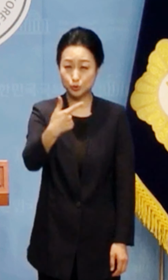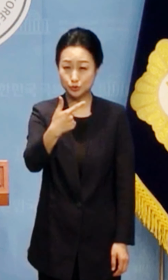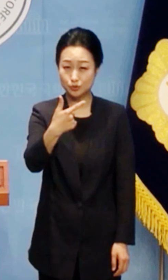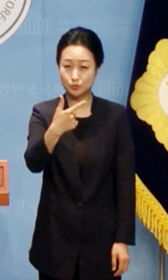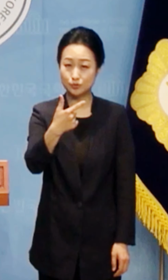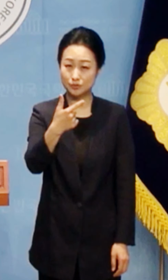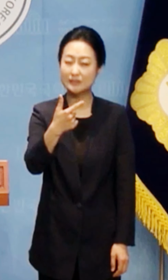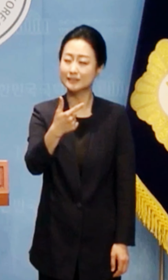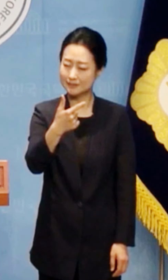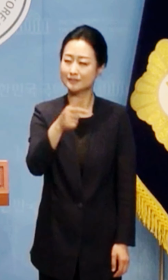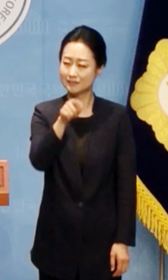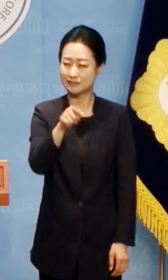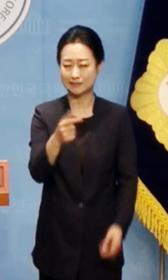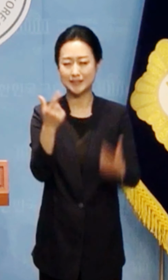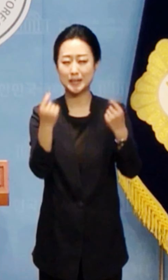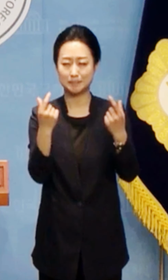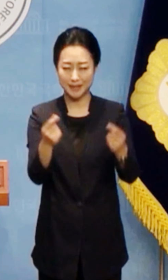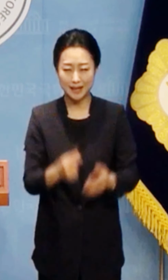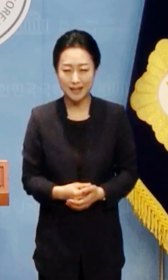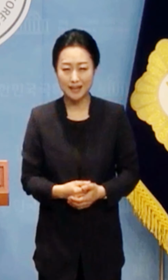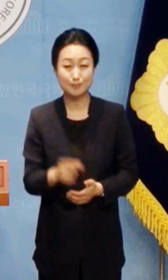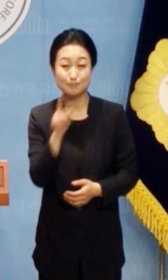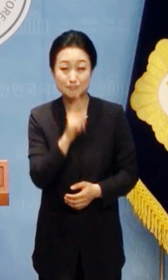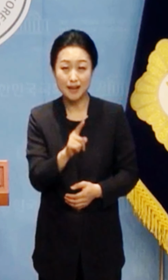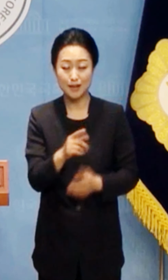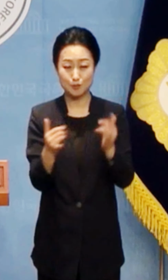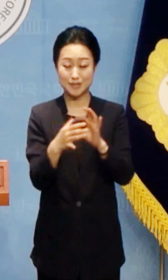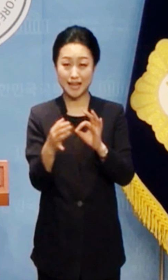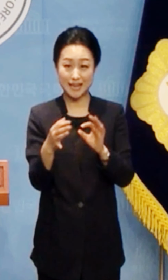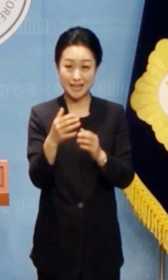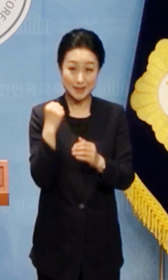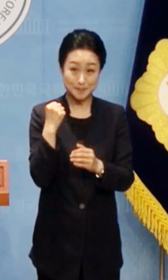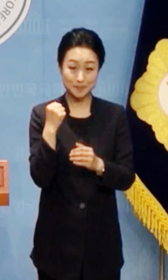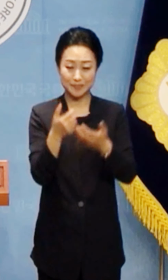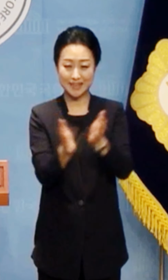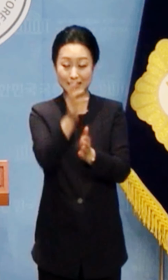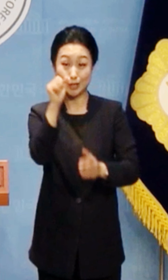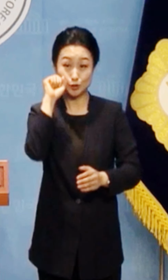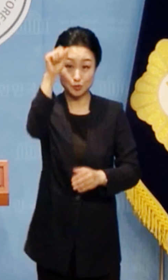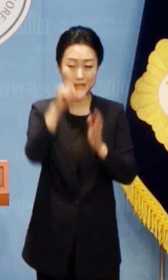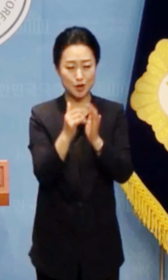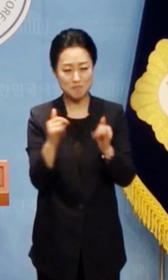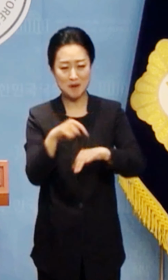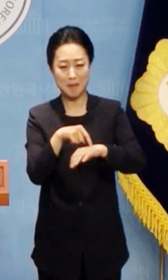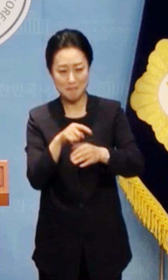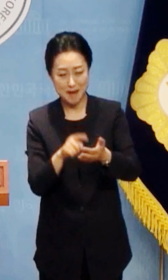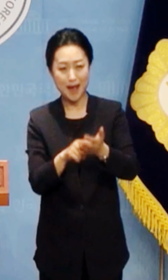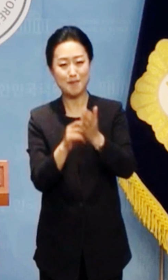한동훈 했습니다 국민의 힘 대표에 출마하면서 민심 국민의 눈높이를